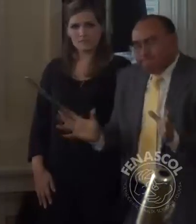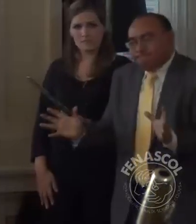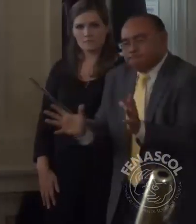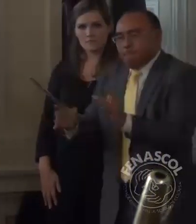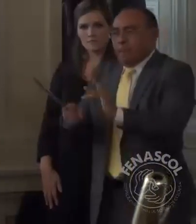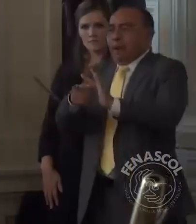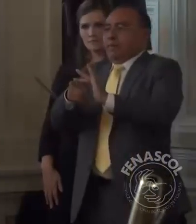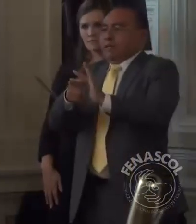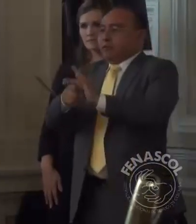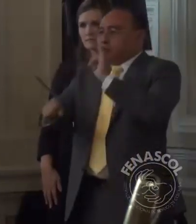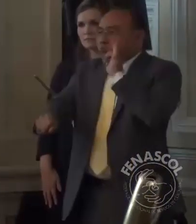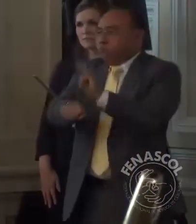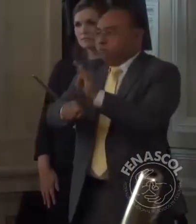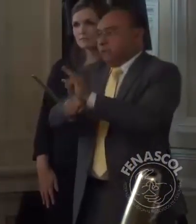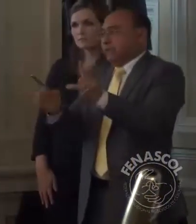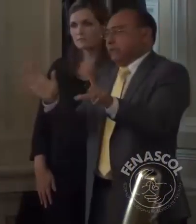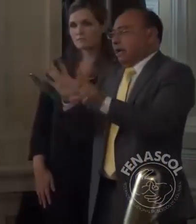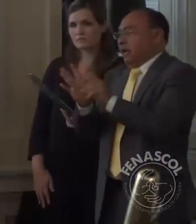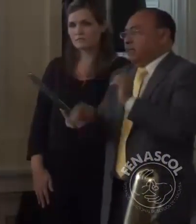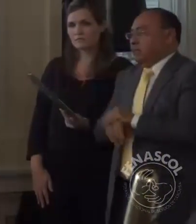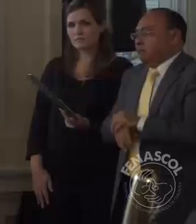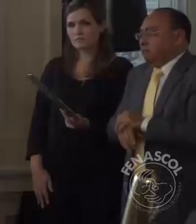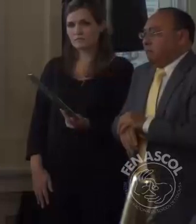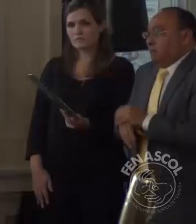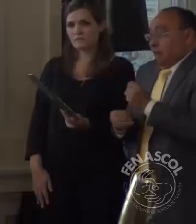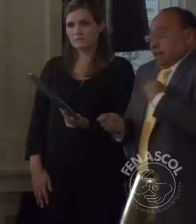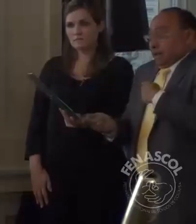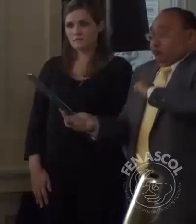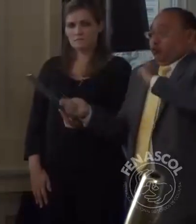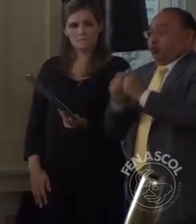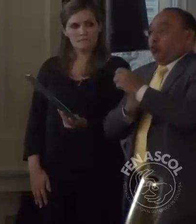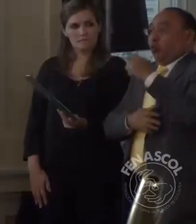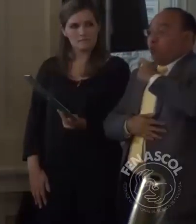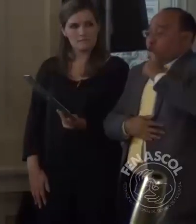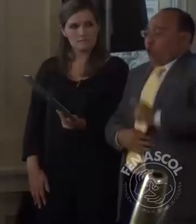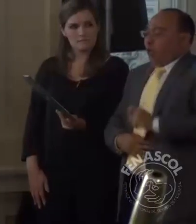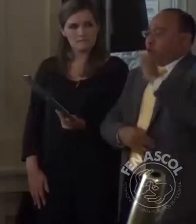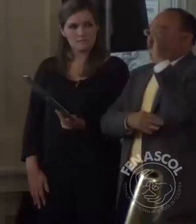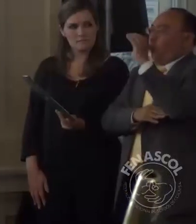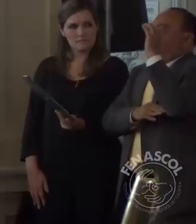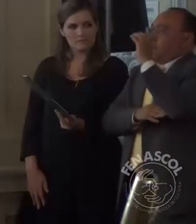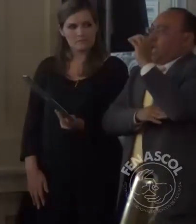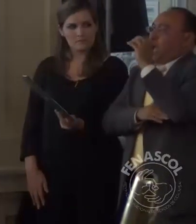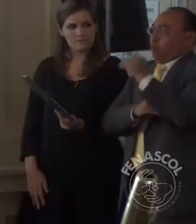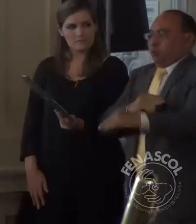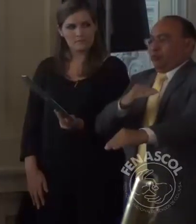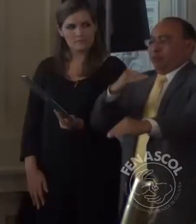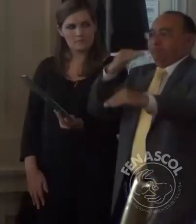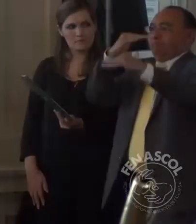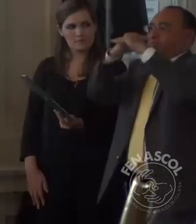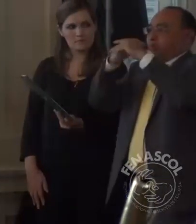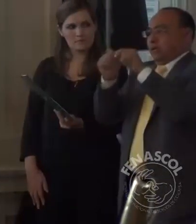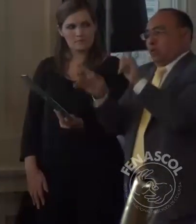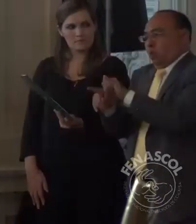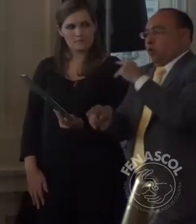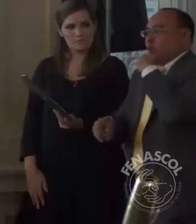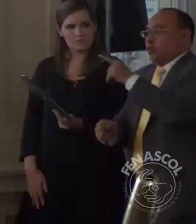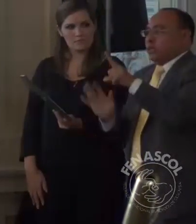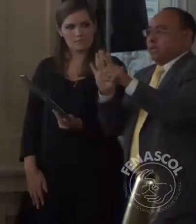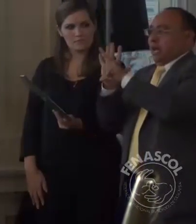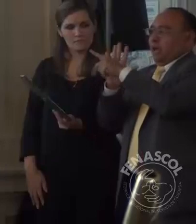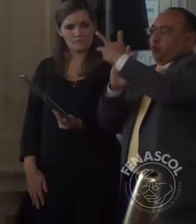seamos corresponsables de trabajar y aplicar y vigilar que se cumpla la ley. Nosotros como ciudadanos